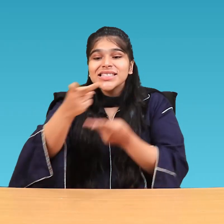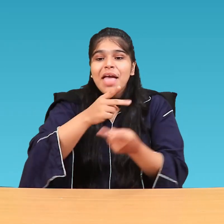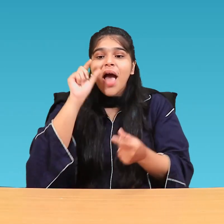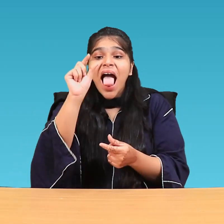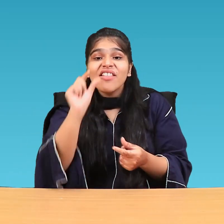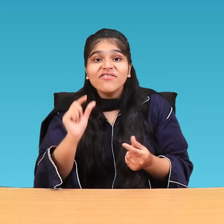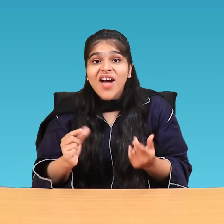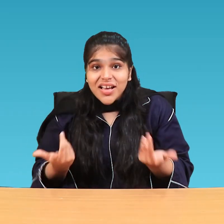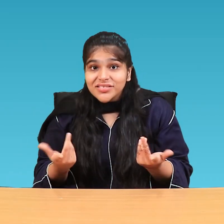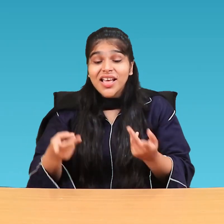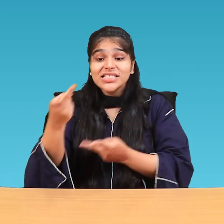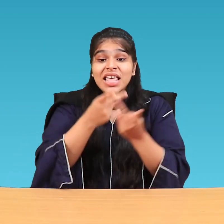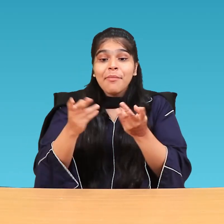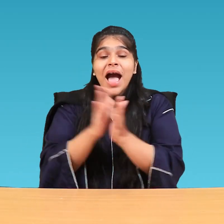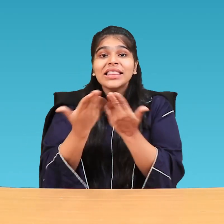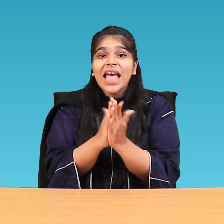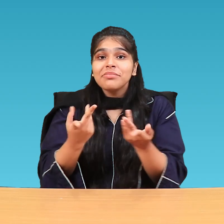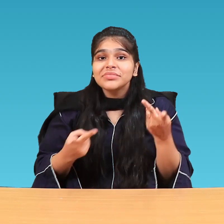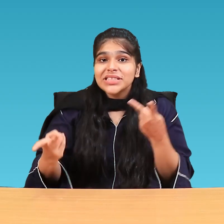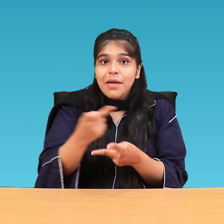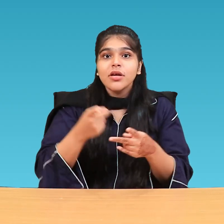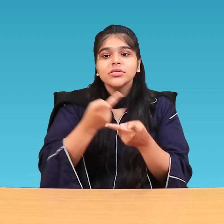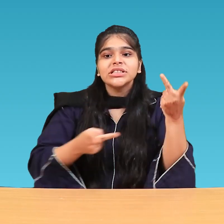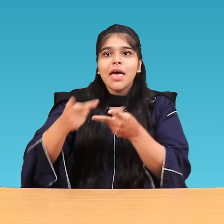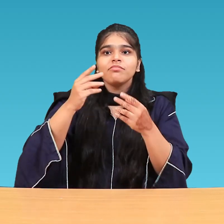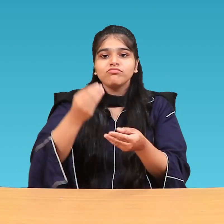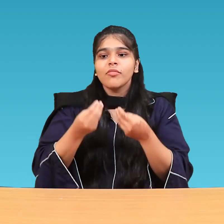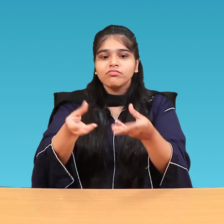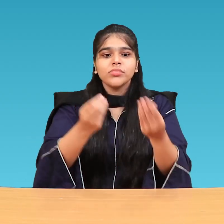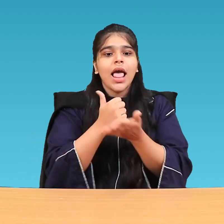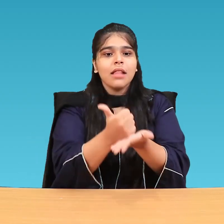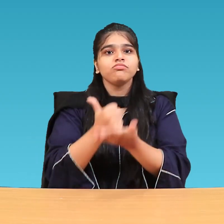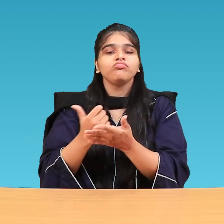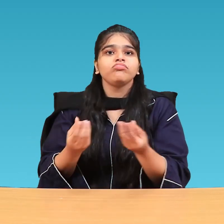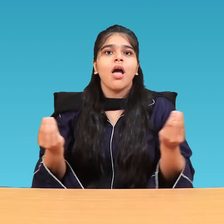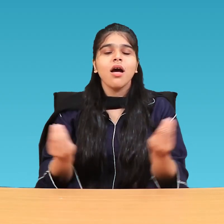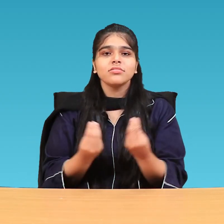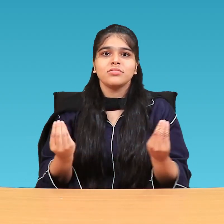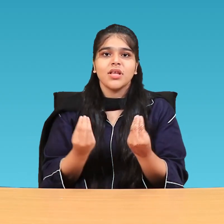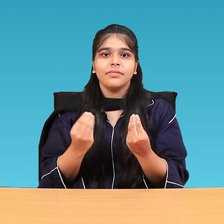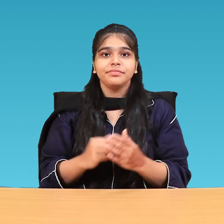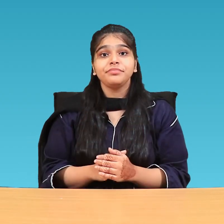होंगे, सेम किताबें पढ़ रहे होंगे, तो उनको सेम अपॉर्चुनिटीज़ मिलेंगी। चाहे वो इलीट प्राइवेट स्कूल